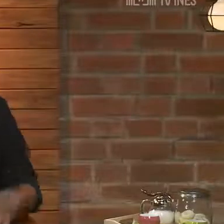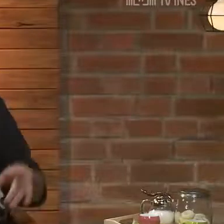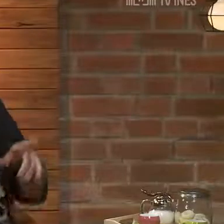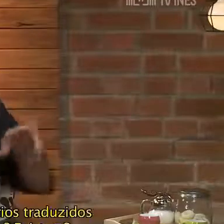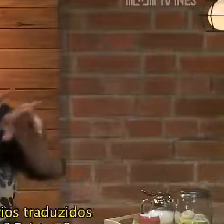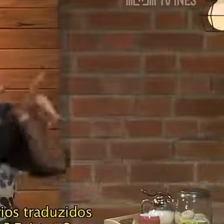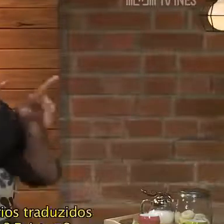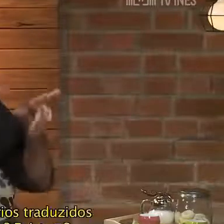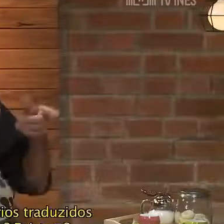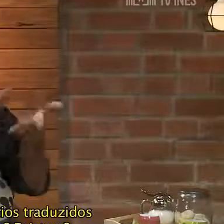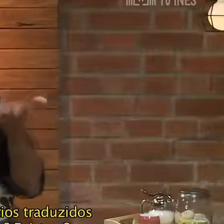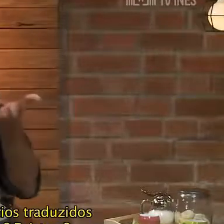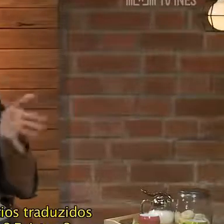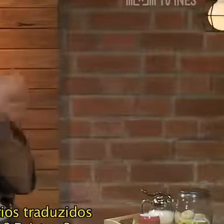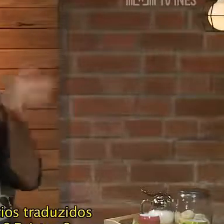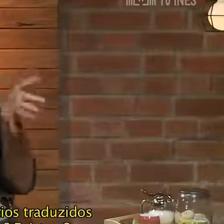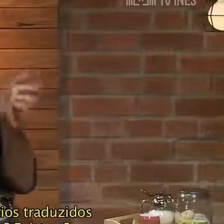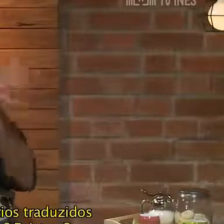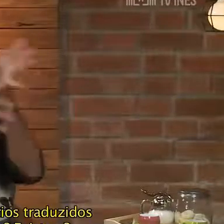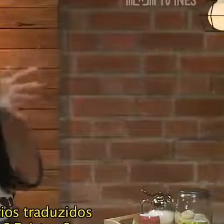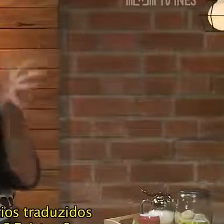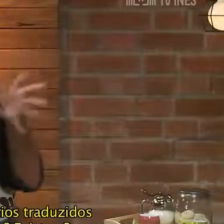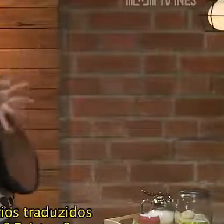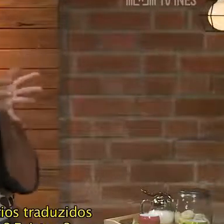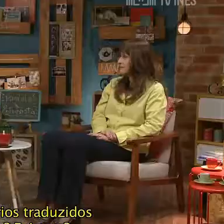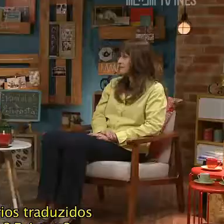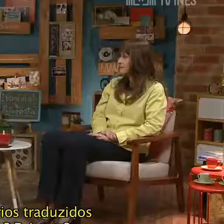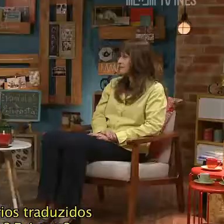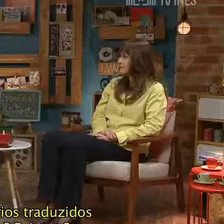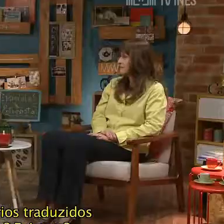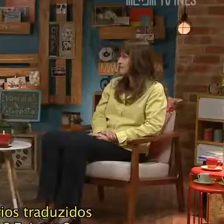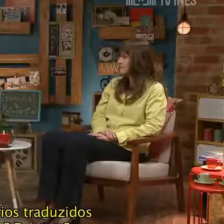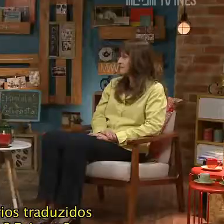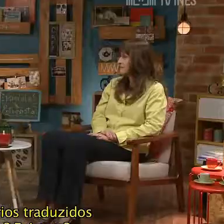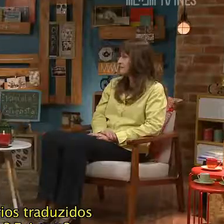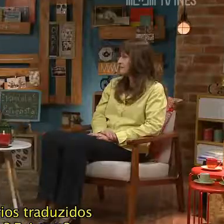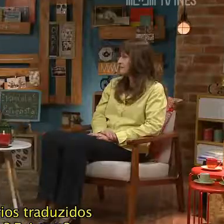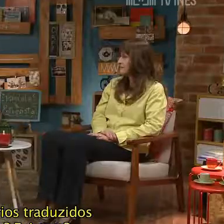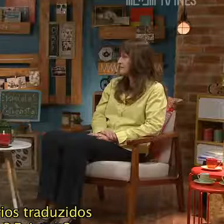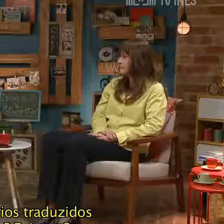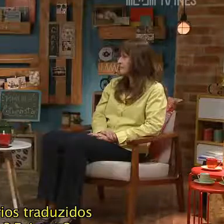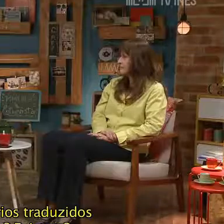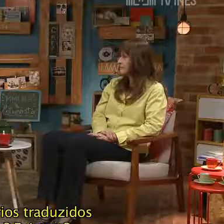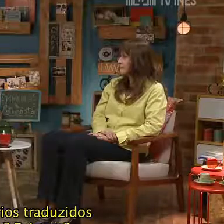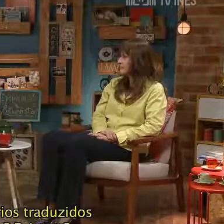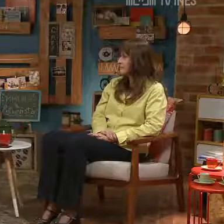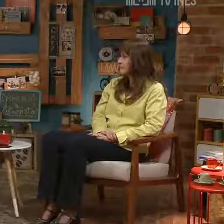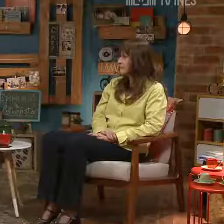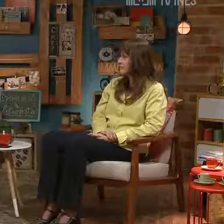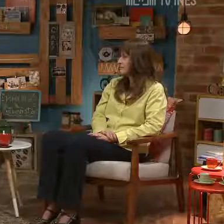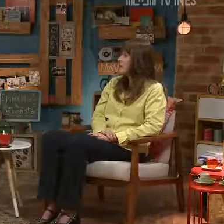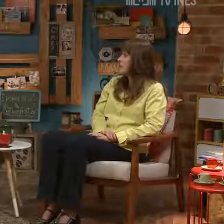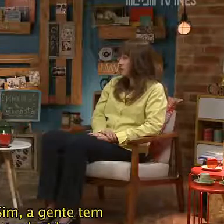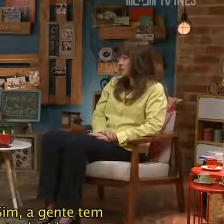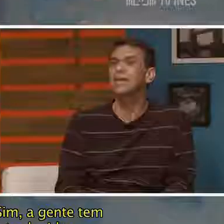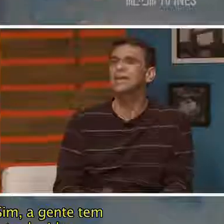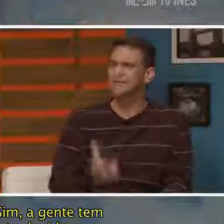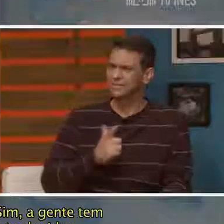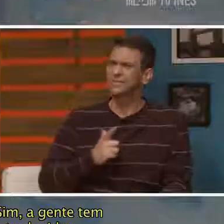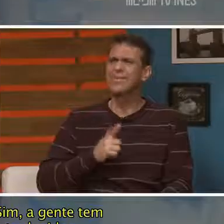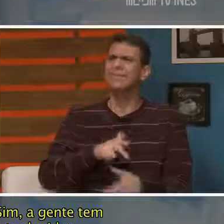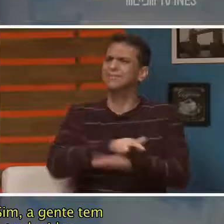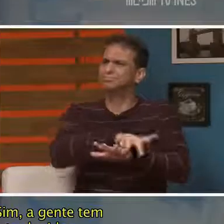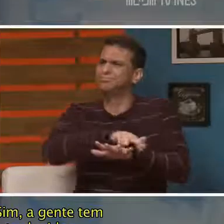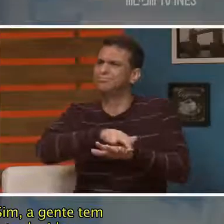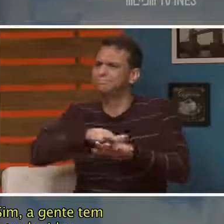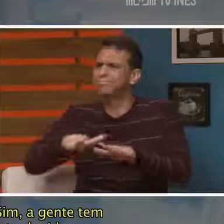Interessante. E já existem vários traduzidos para Libras? Existem? Sim, a